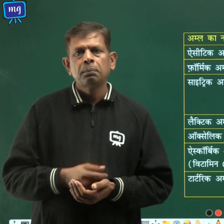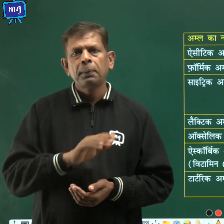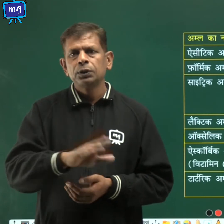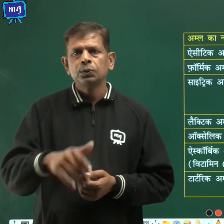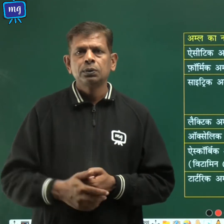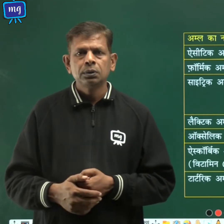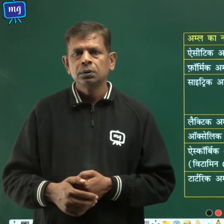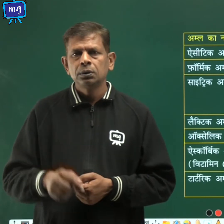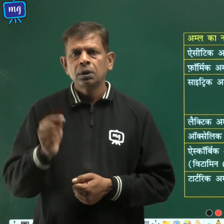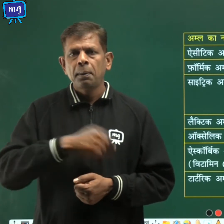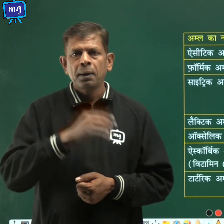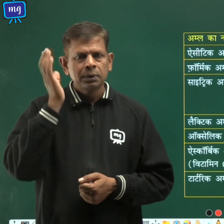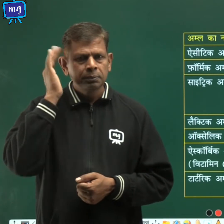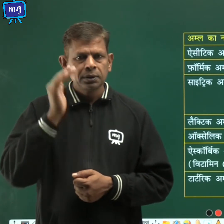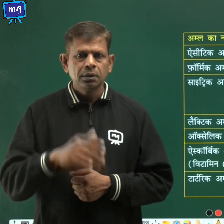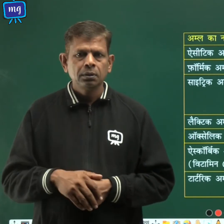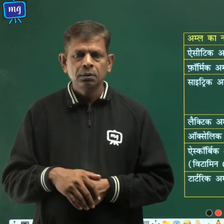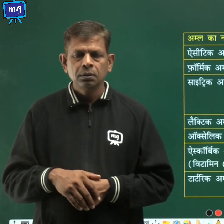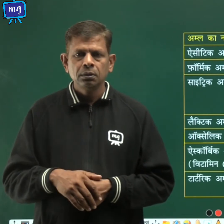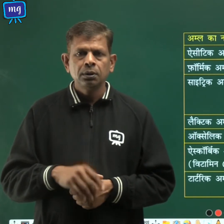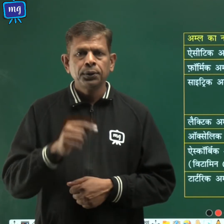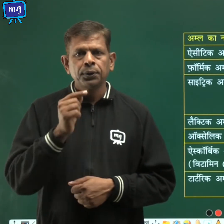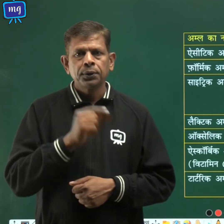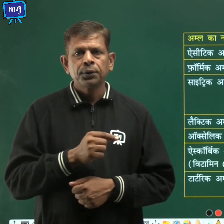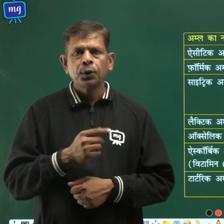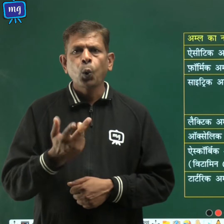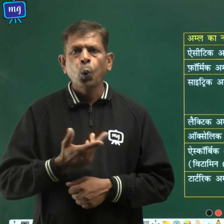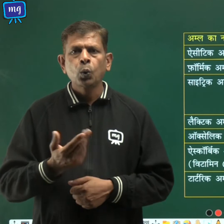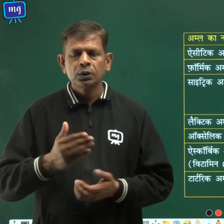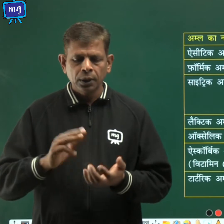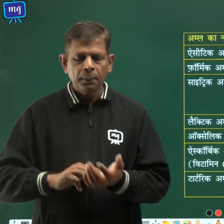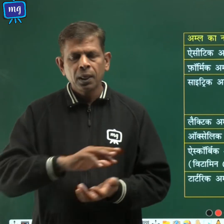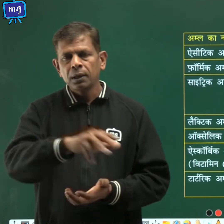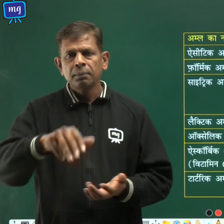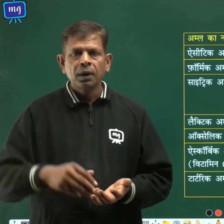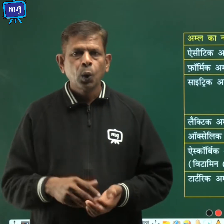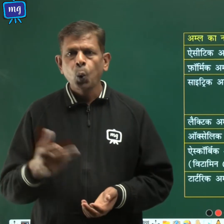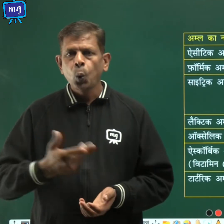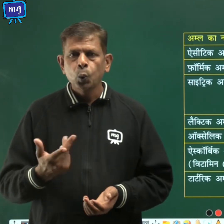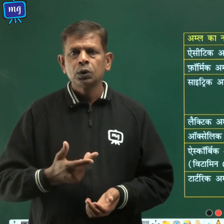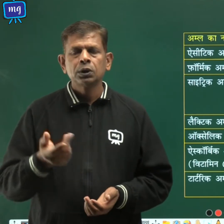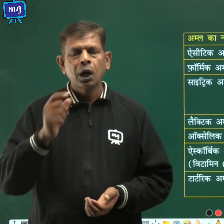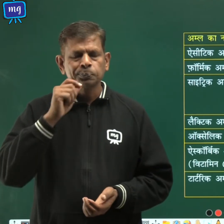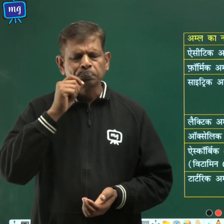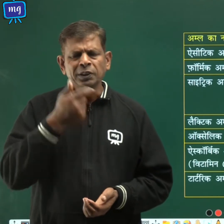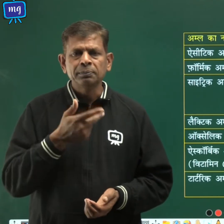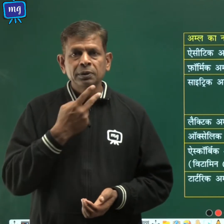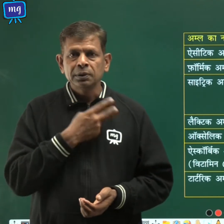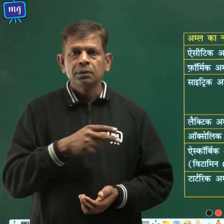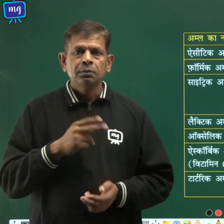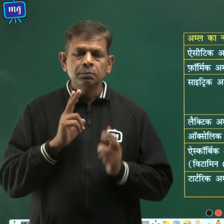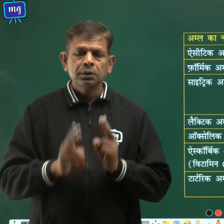बच्चों, अब हम समझेंगे कि किस पदार्थ में कौन सा अम्ल पाया जाता